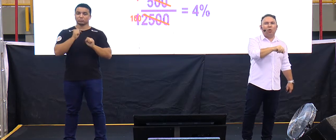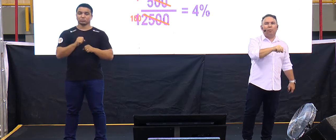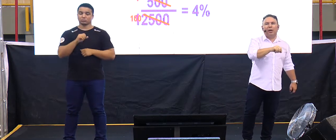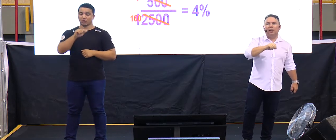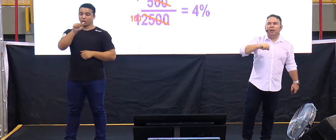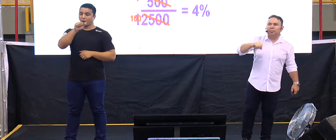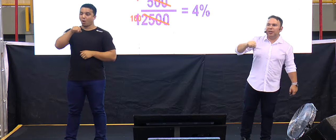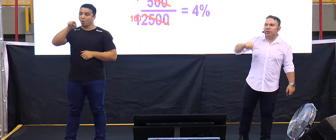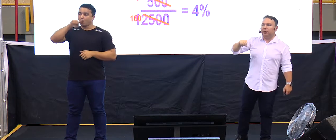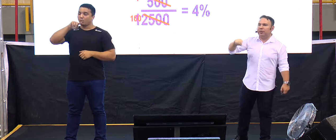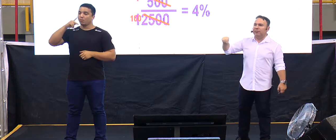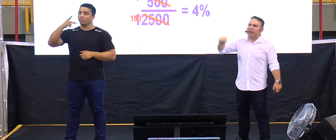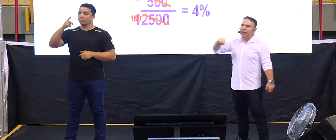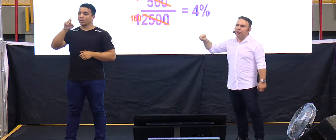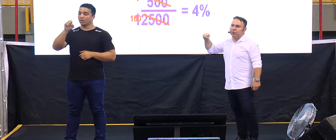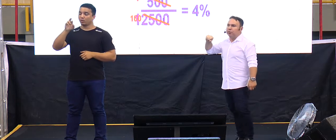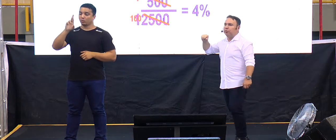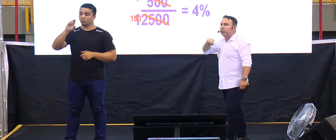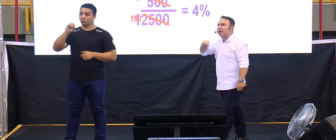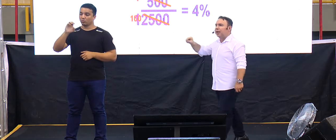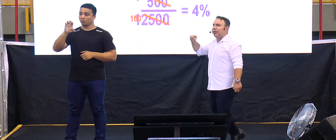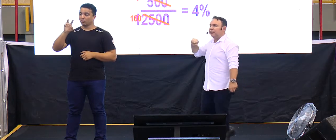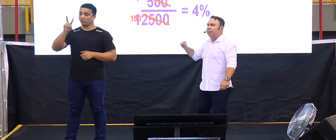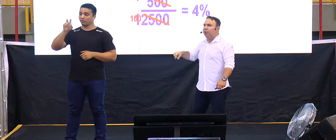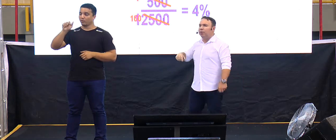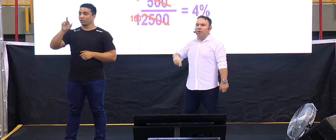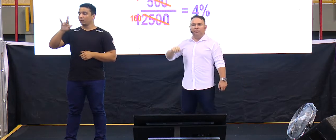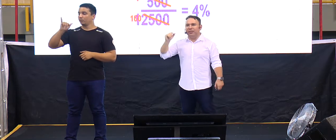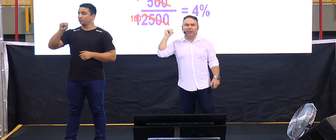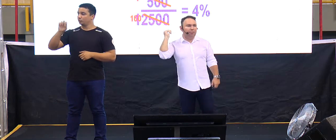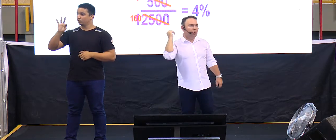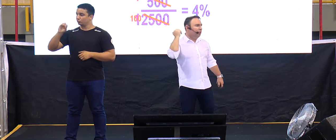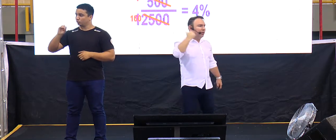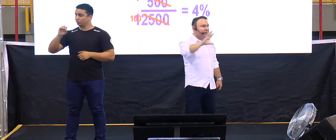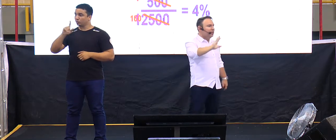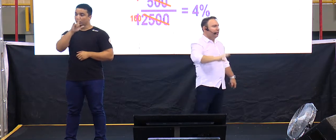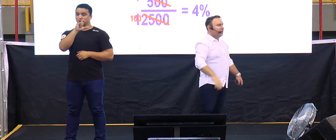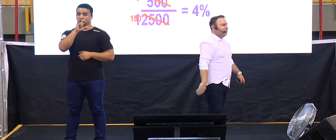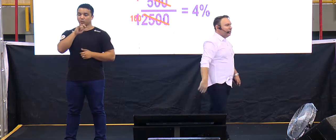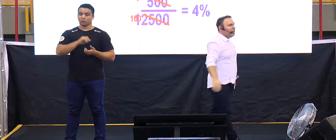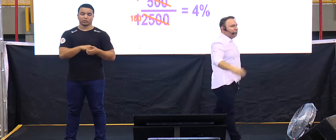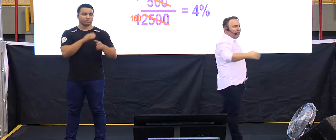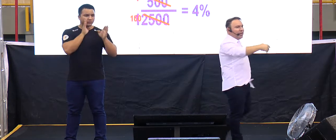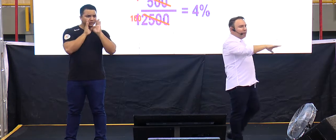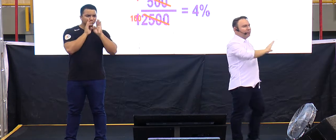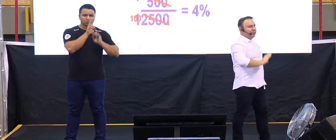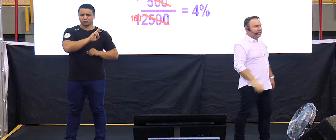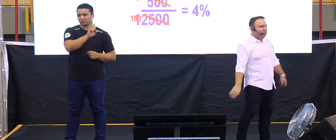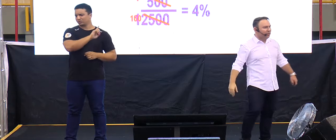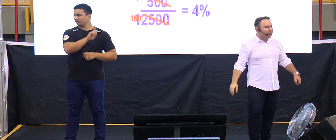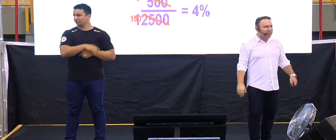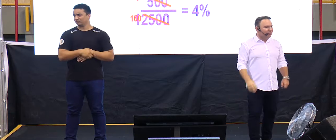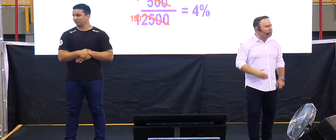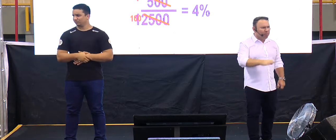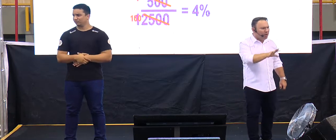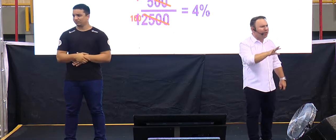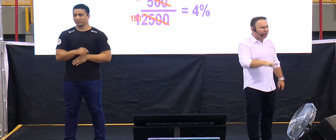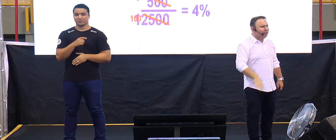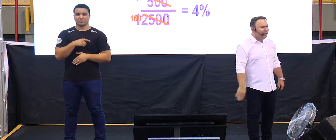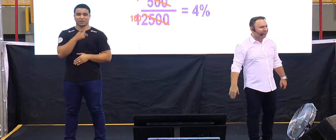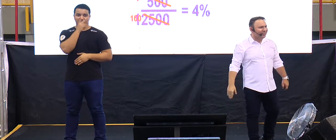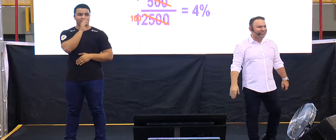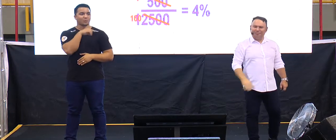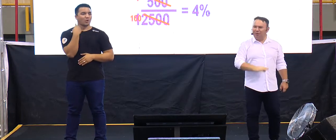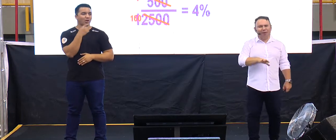lá, @Pedro Evaristo, no Instagram, tá bom? Facebook, eu quase nem abro o Facebook. Facebook